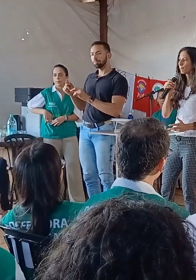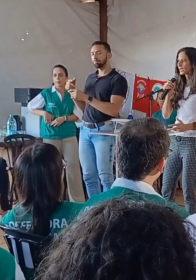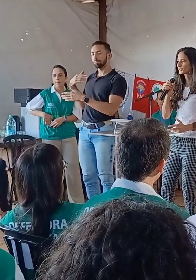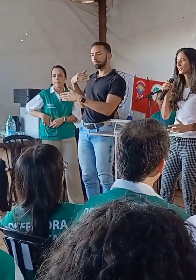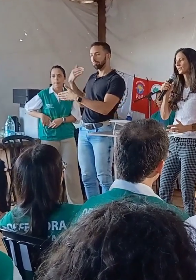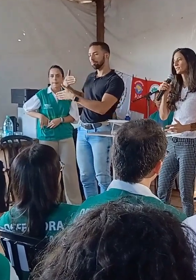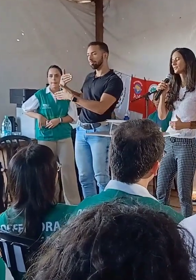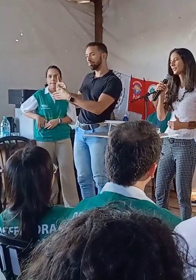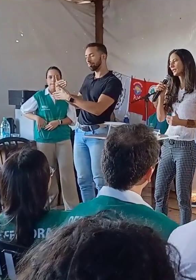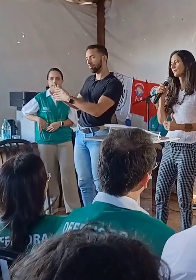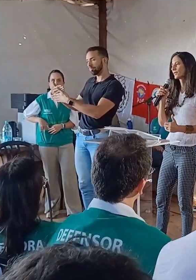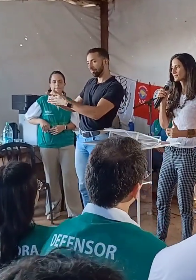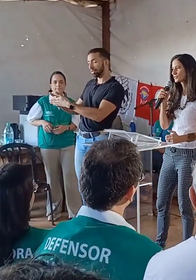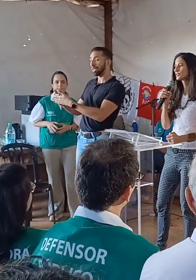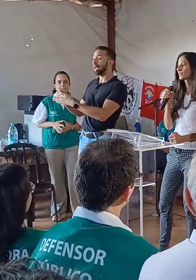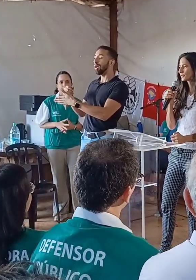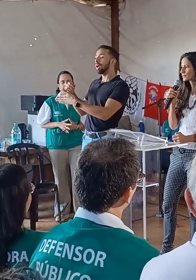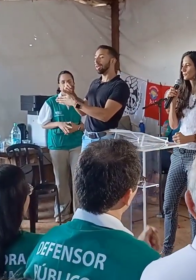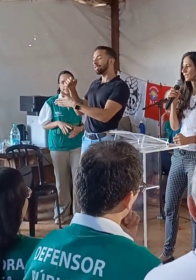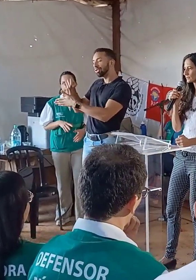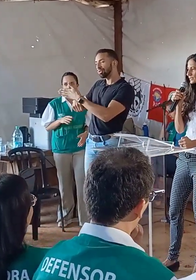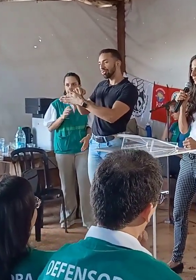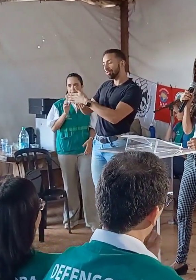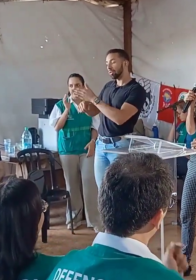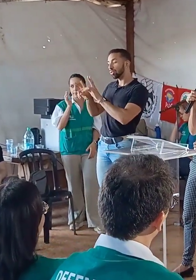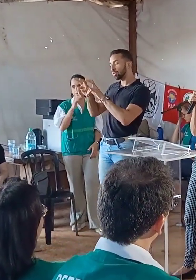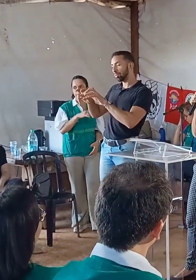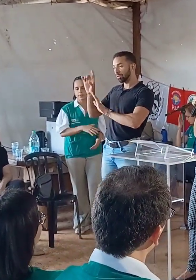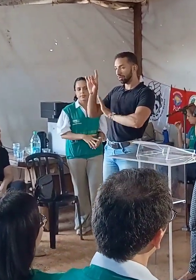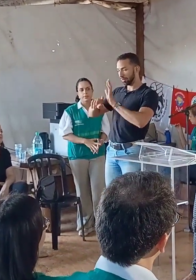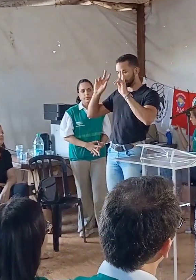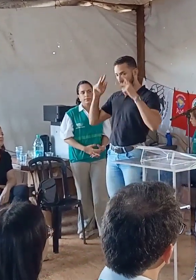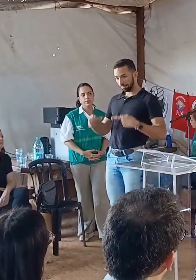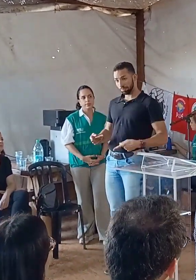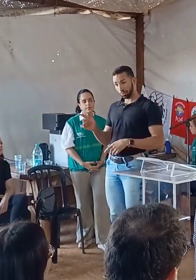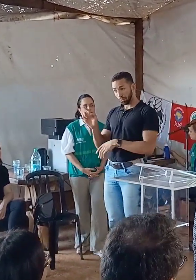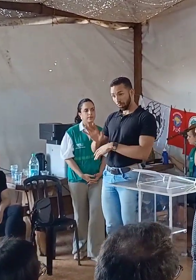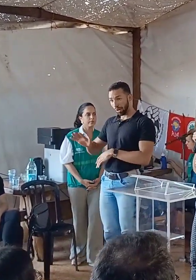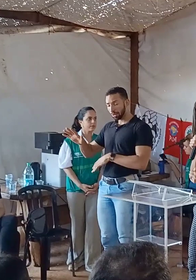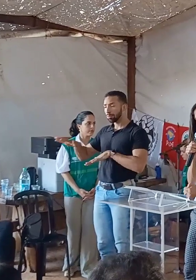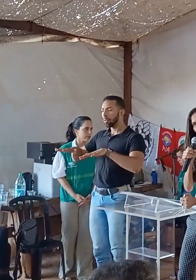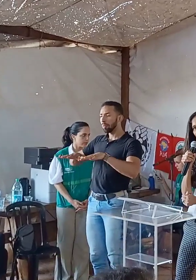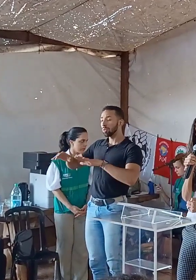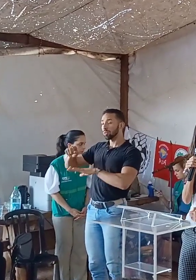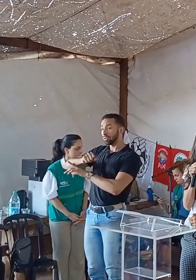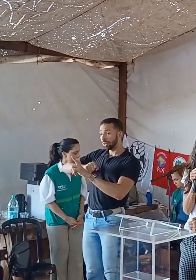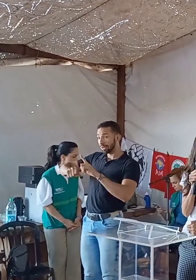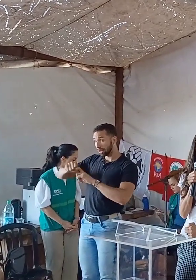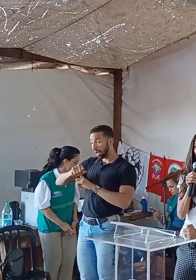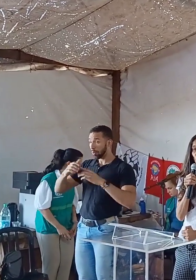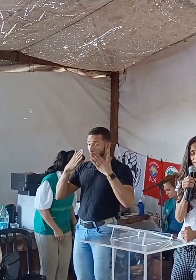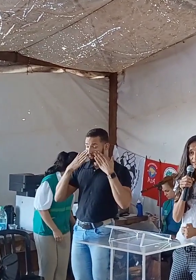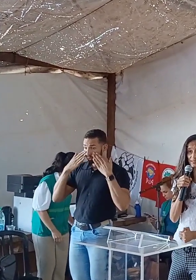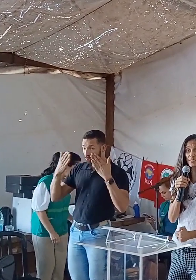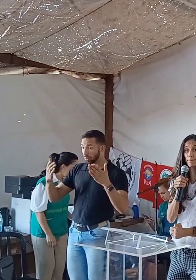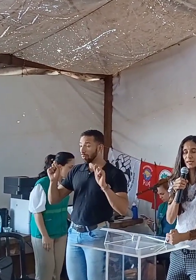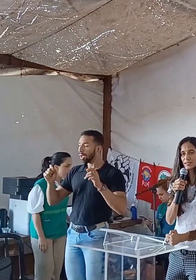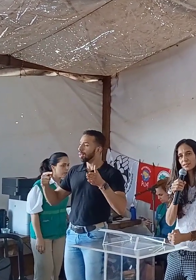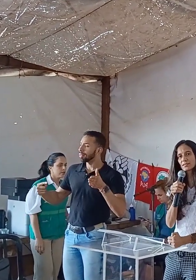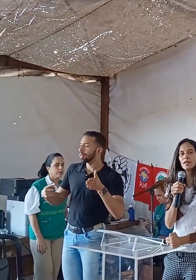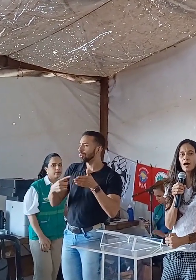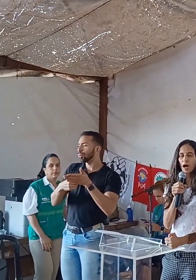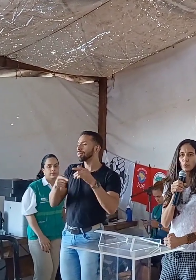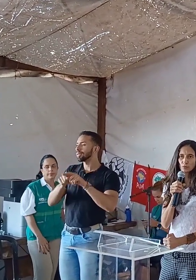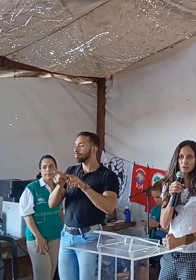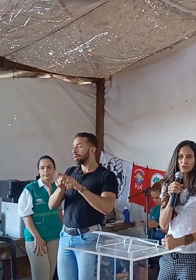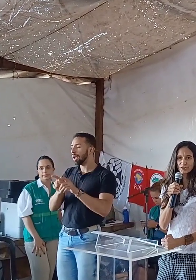algumas páginas de defesa de direitos humanos em Goiás. Os movimentos sociais apresentando denúncias e